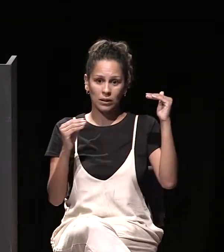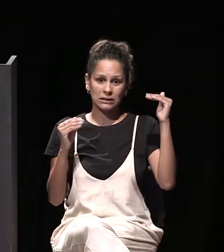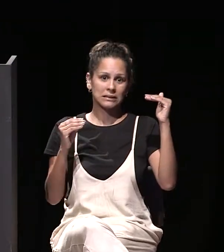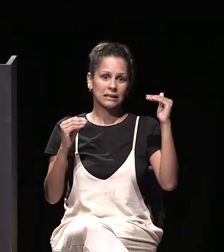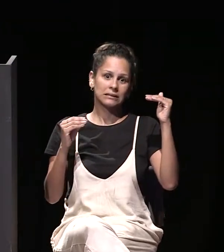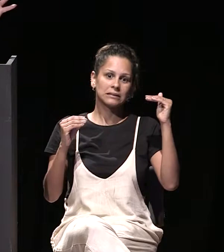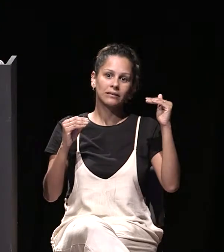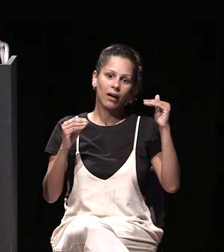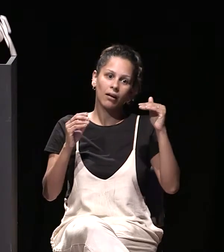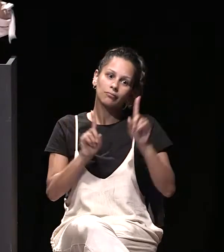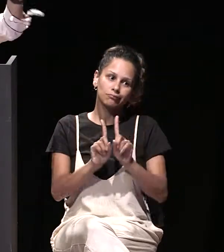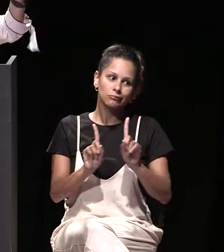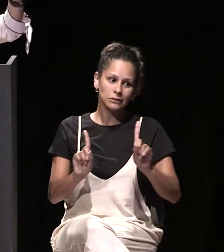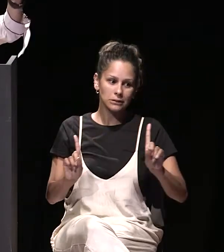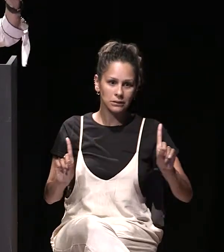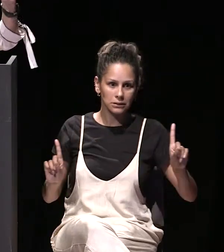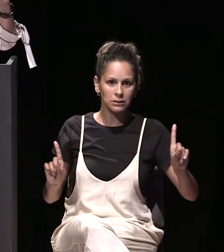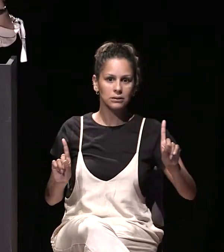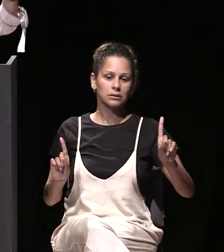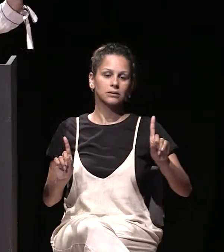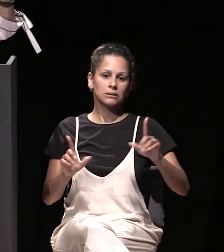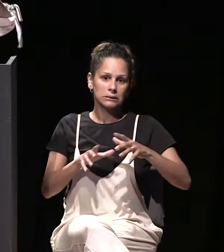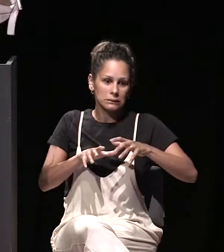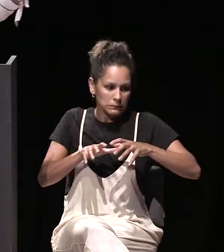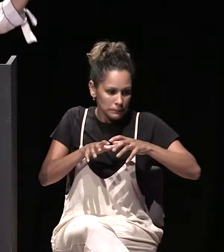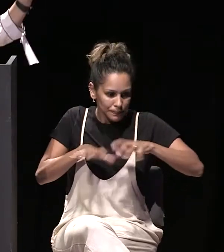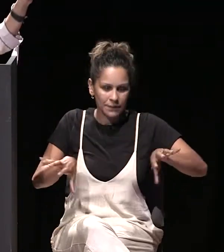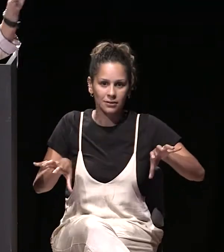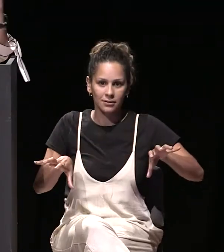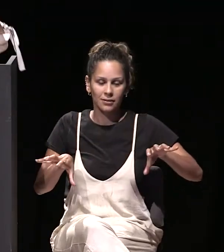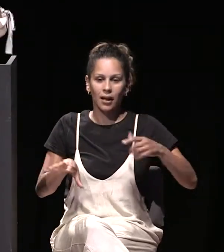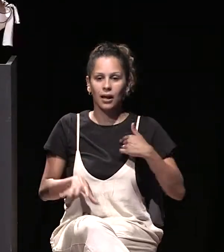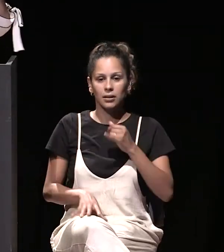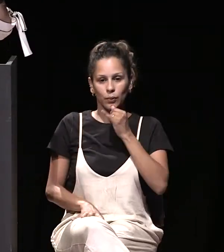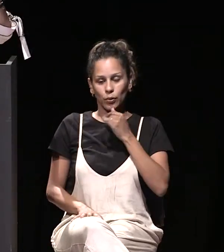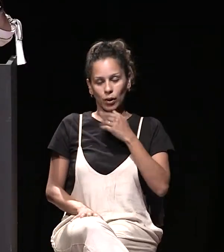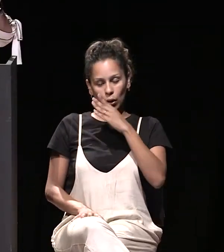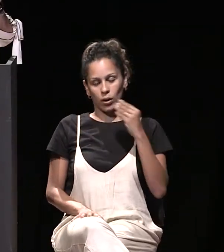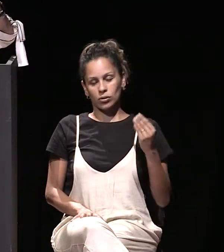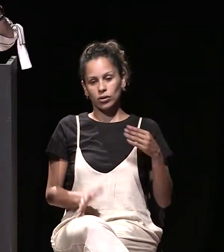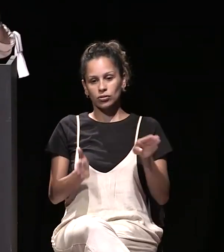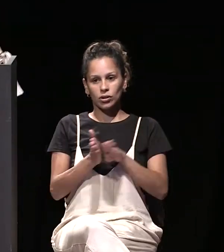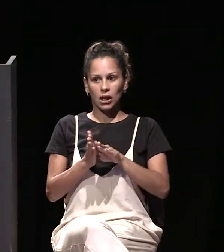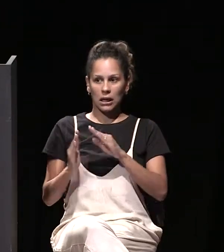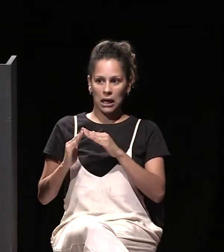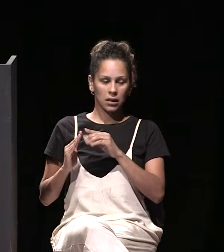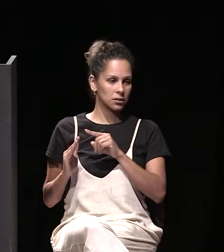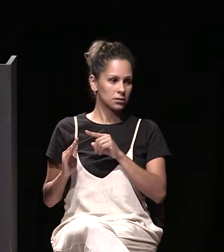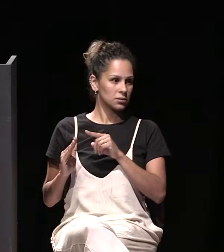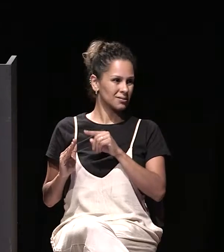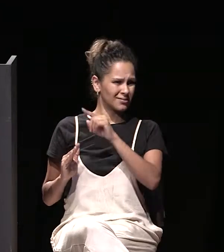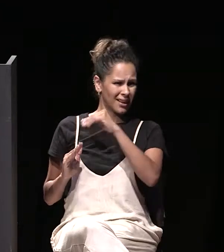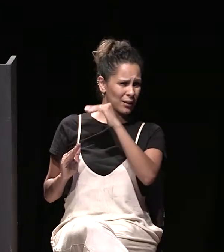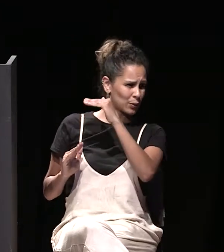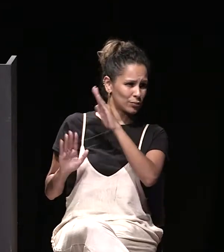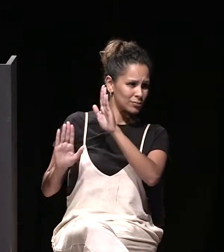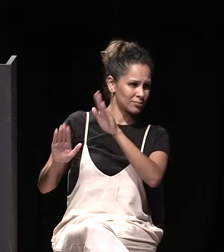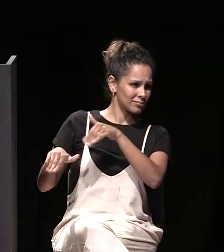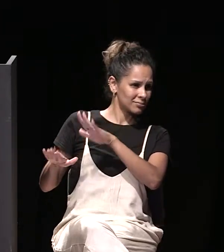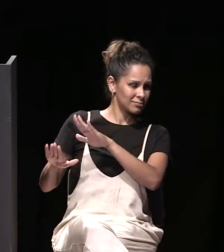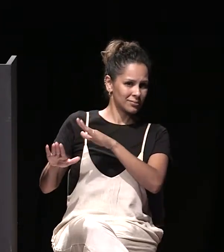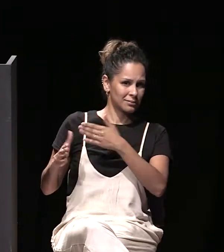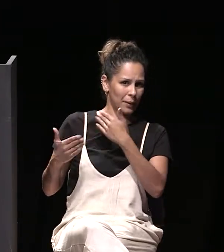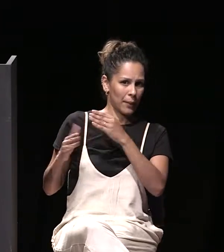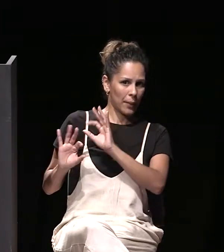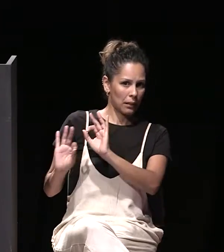adolescente. Não vai ver, se eu estou distante, eu chego em casa, eu não quero conversar com o adulto, chego na escola, eu vou buscar meus amigos para conversar, eu não